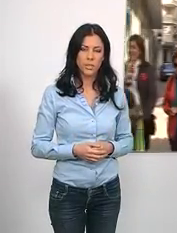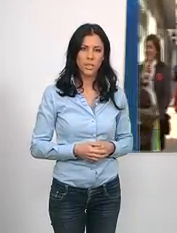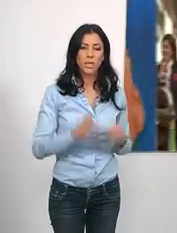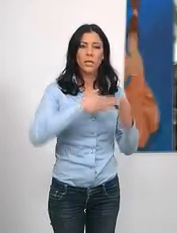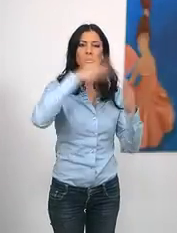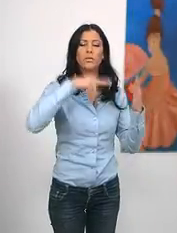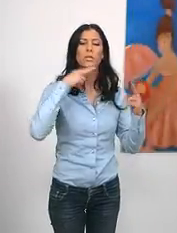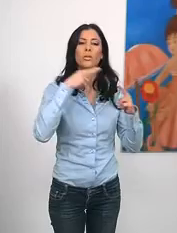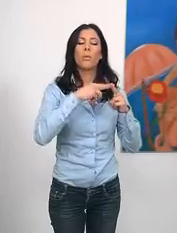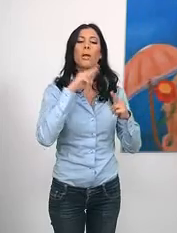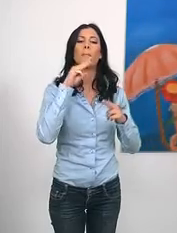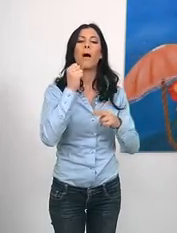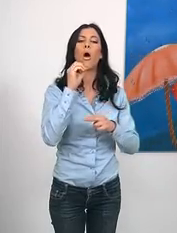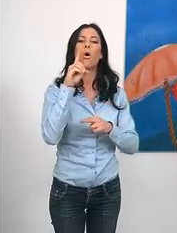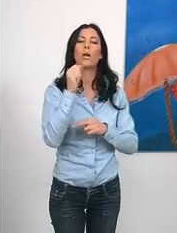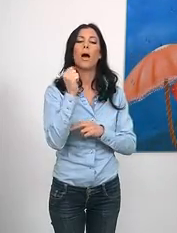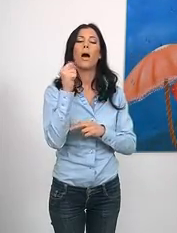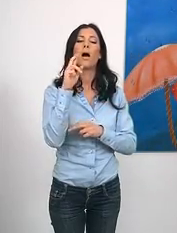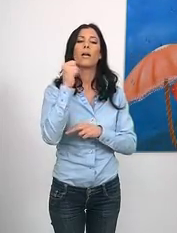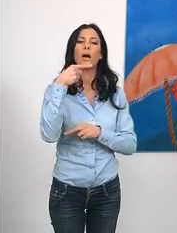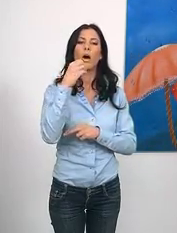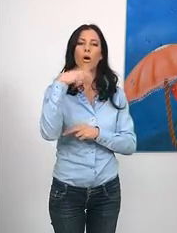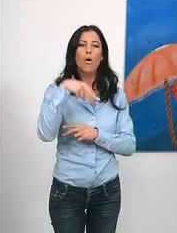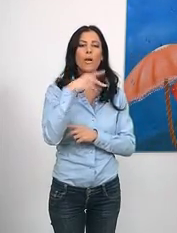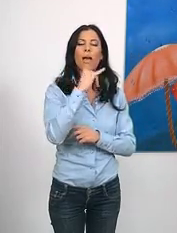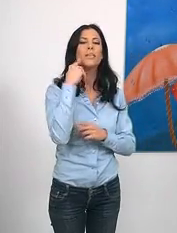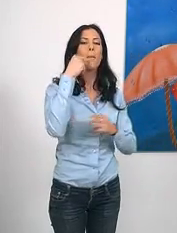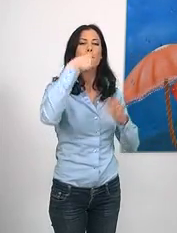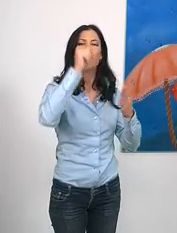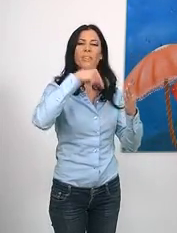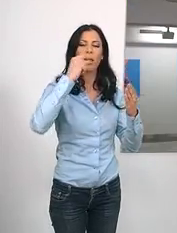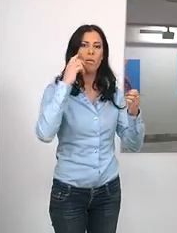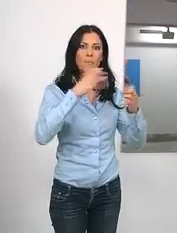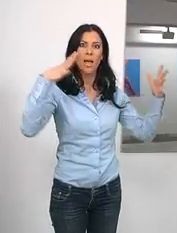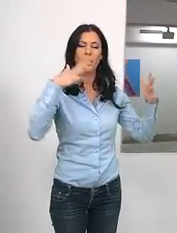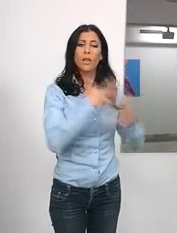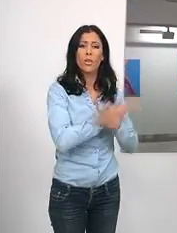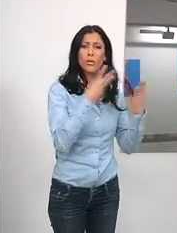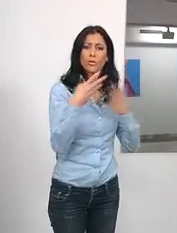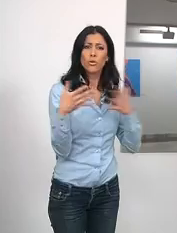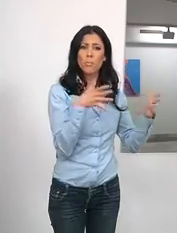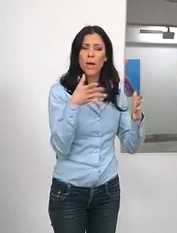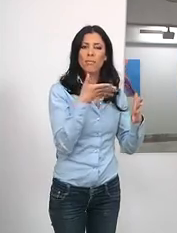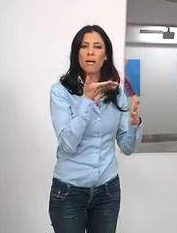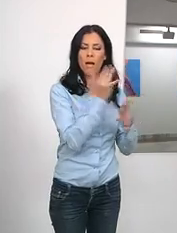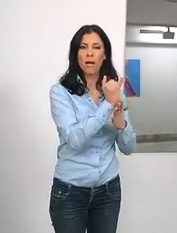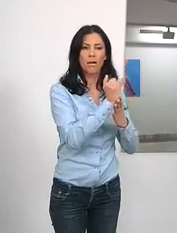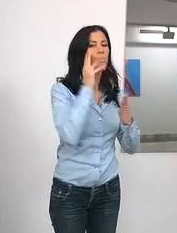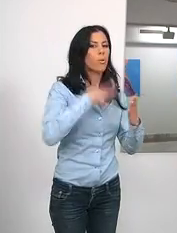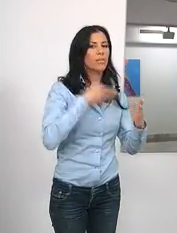futuro pintora Paola Aragón expone la obra pincelada mágica desde el día 18 de marzo en el centro cultural de